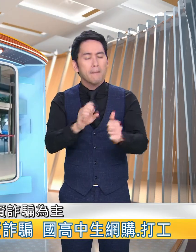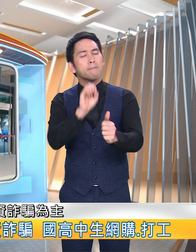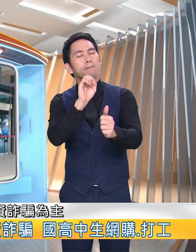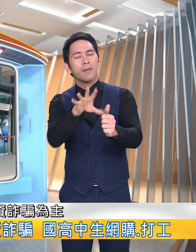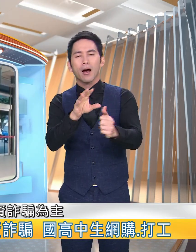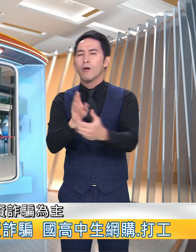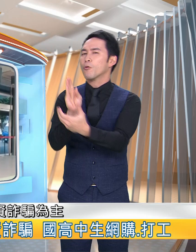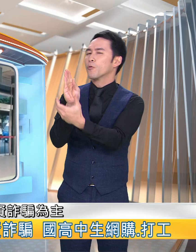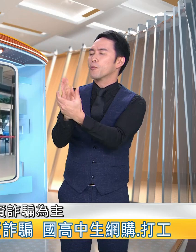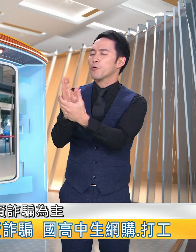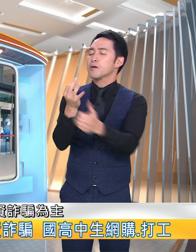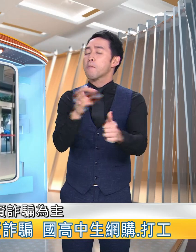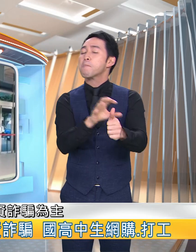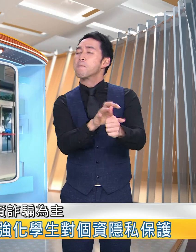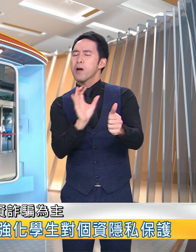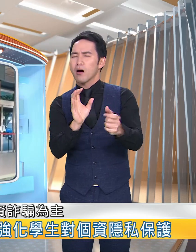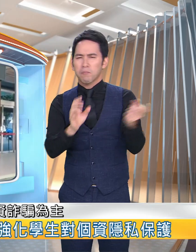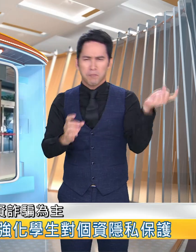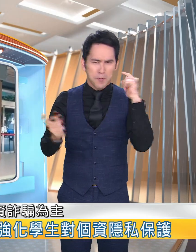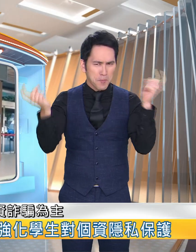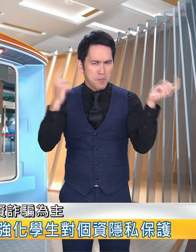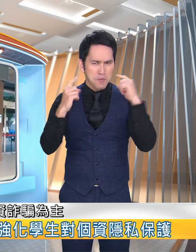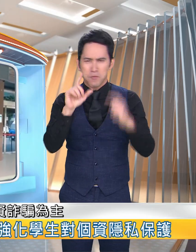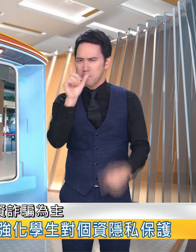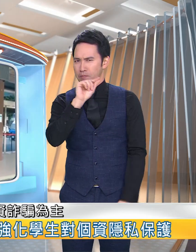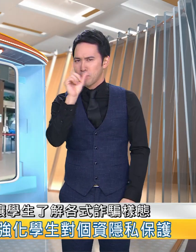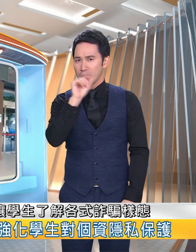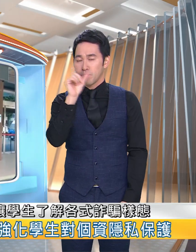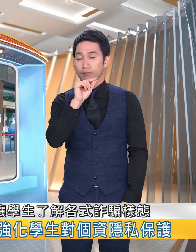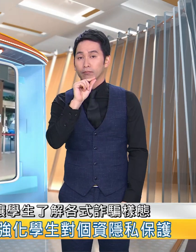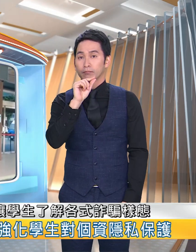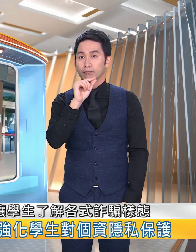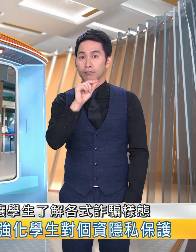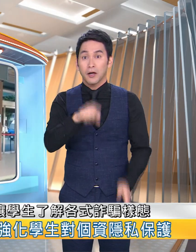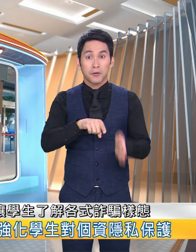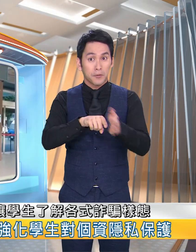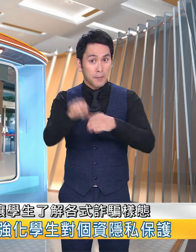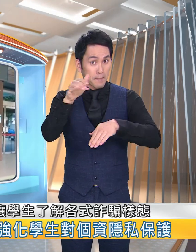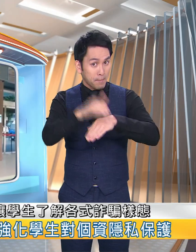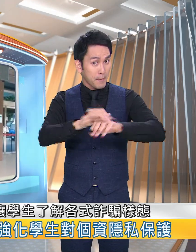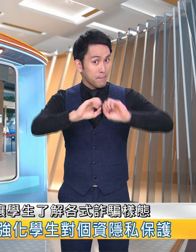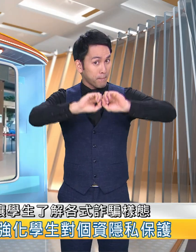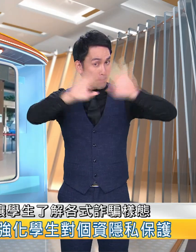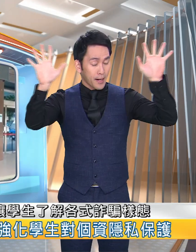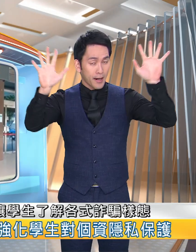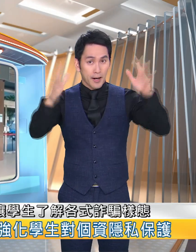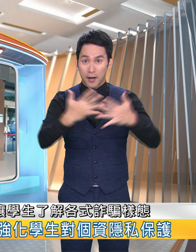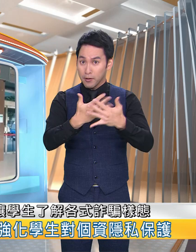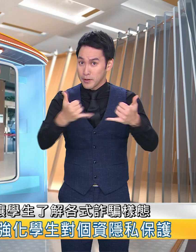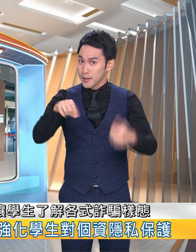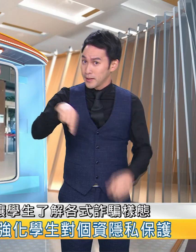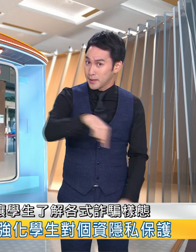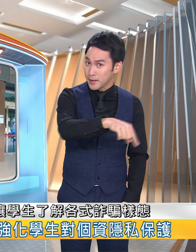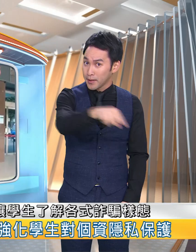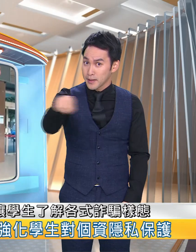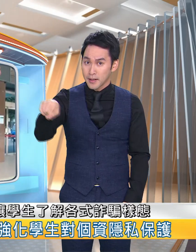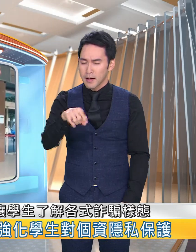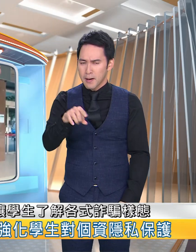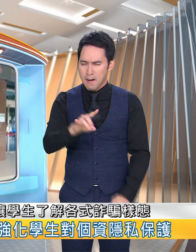以投资诈骗为主。专家提出，除了要让学生了解各式诈